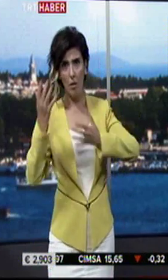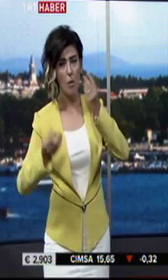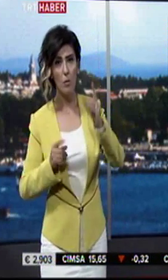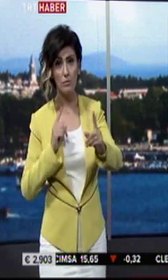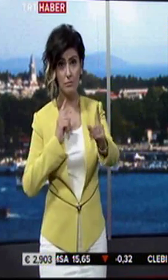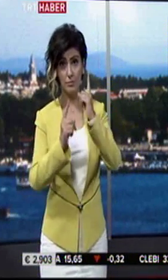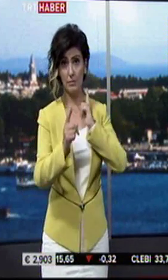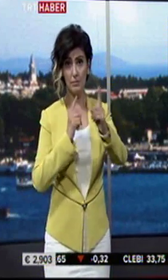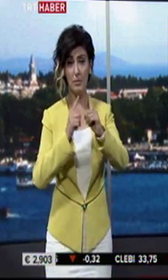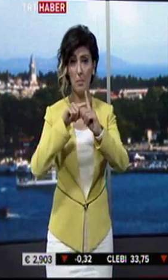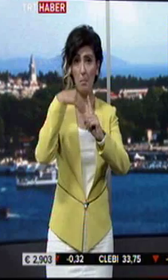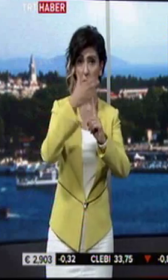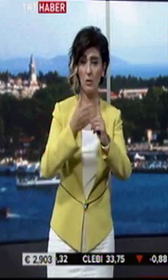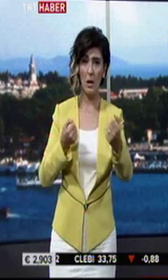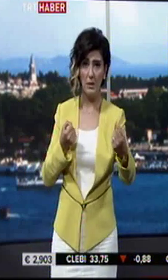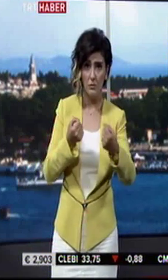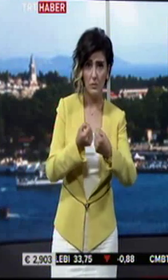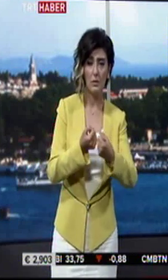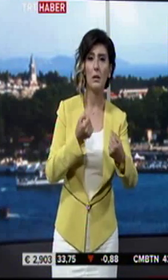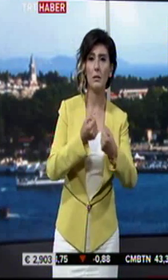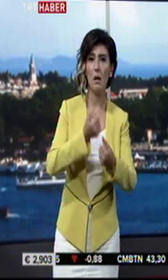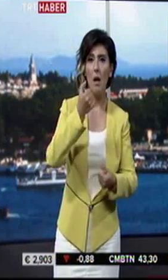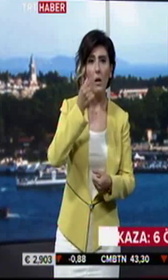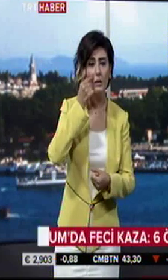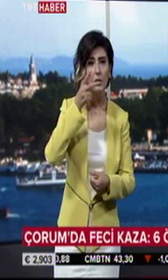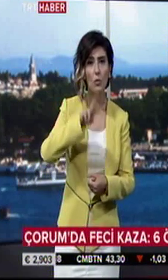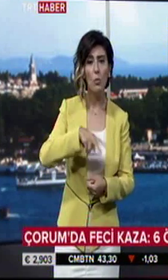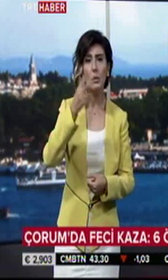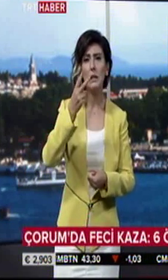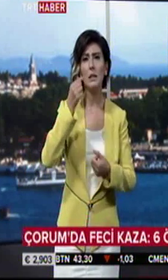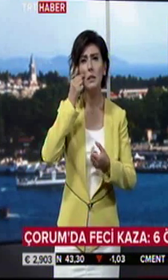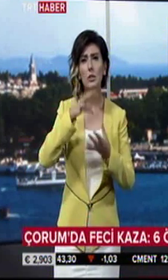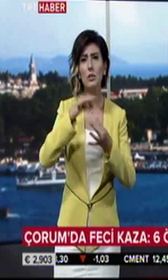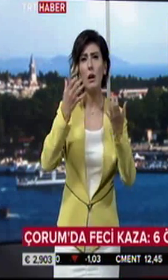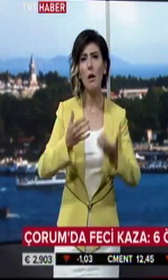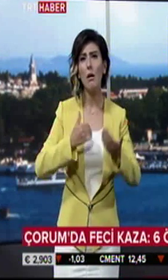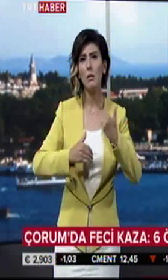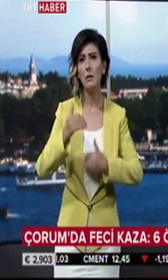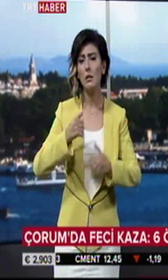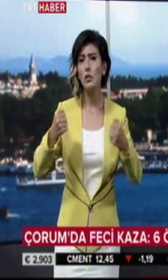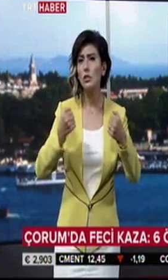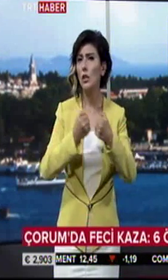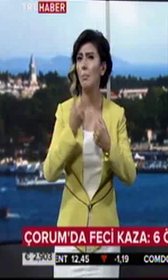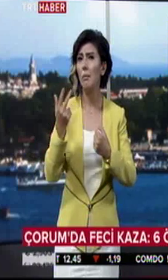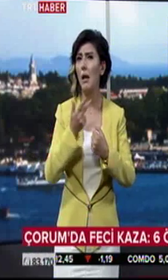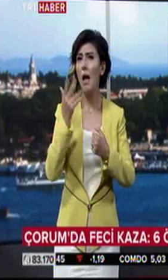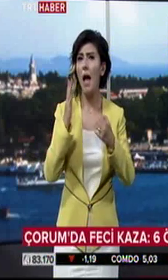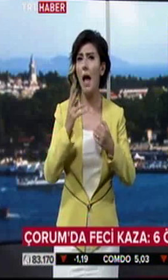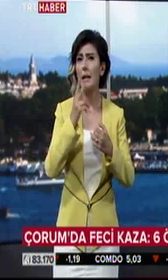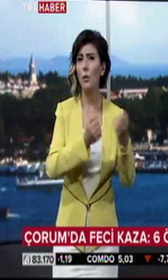şeritteki başka bir otomobille çarpıştı. Kazada 6 kişi öldü, 2 kişi yaralandı. Çarpışmanın etkisiyle her iki otomobil